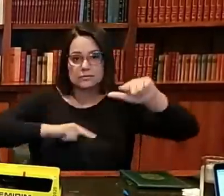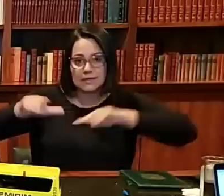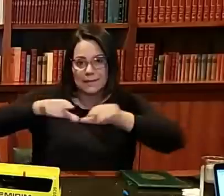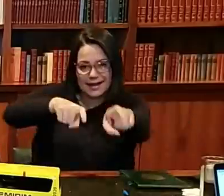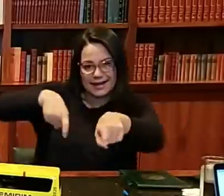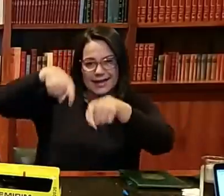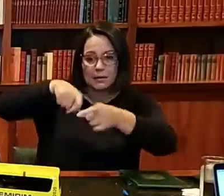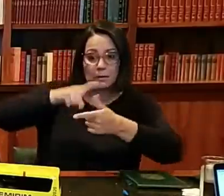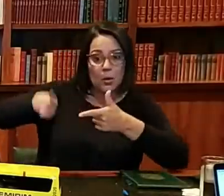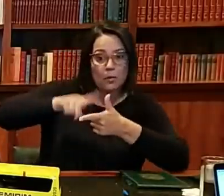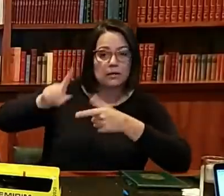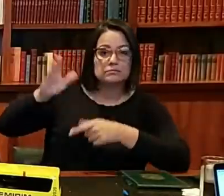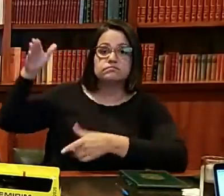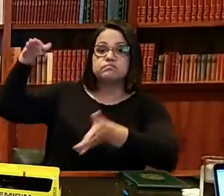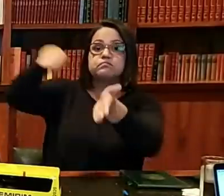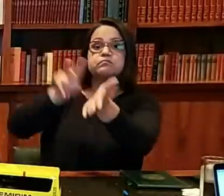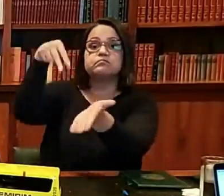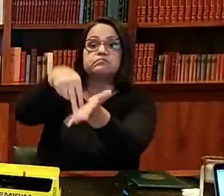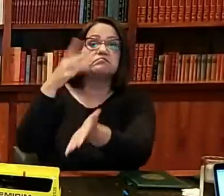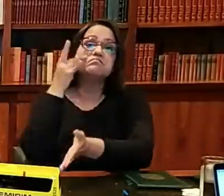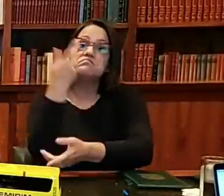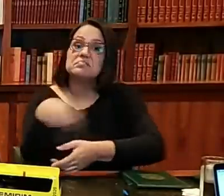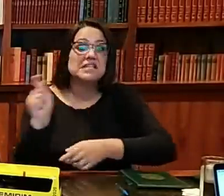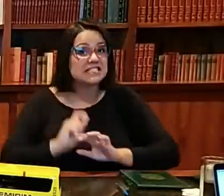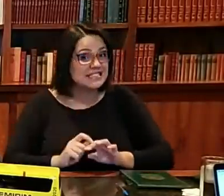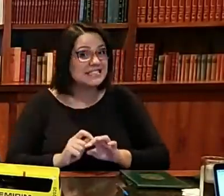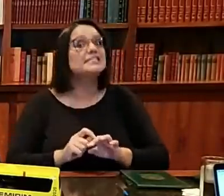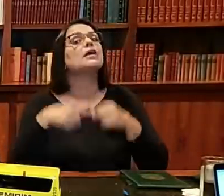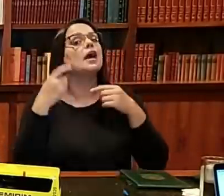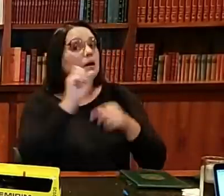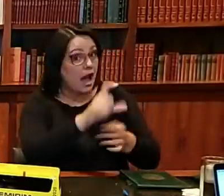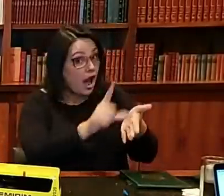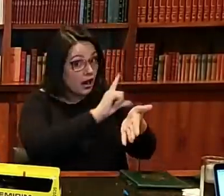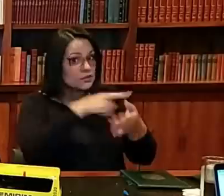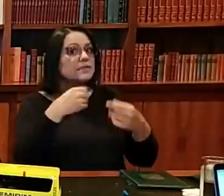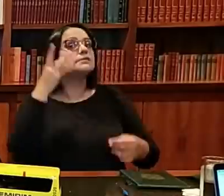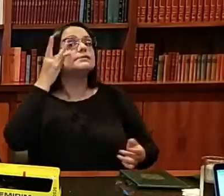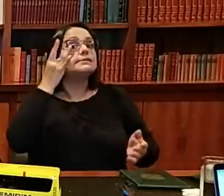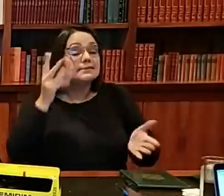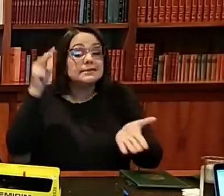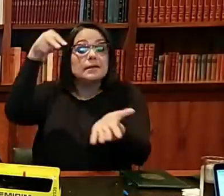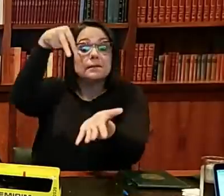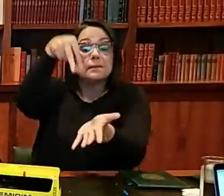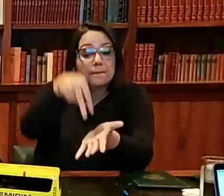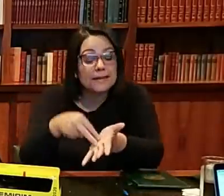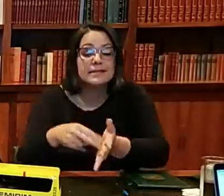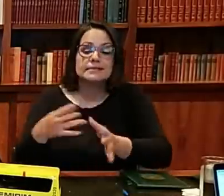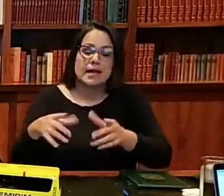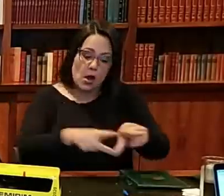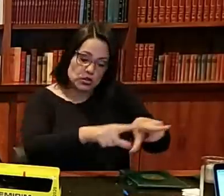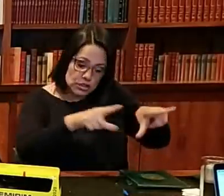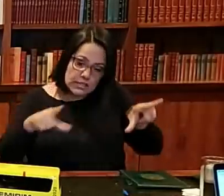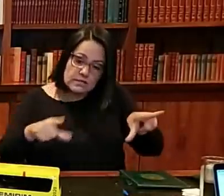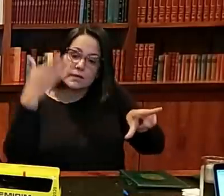quando ela tem um problema. Porque, do contrário, a gente tinha que ter um mecânico certificado indo lá na lavoura para fazer a manutenção.